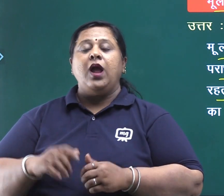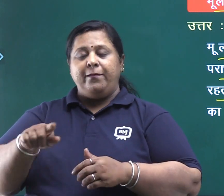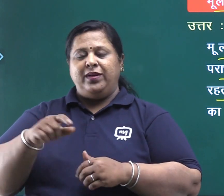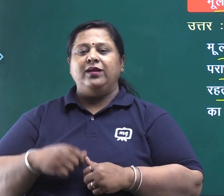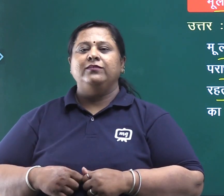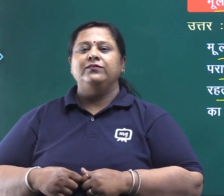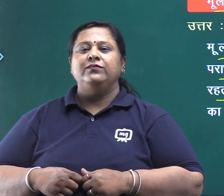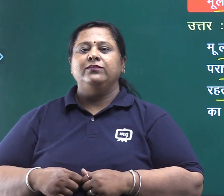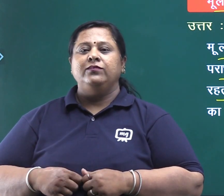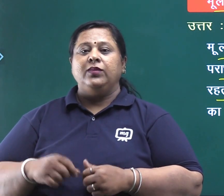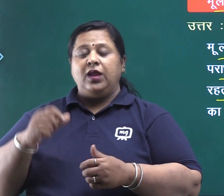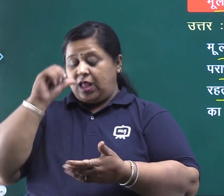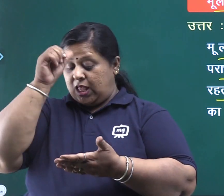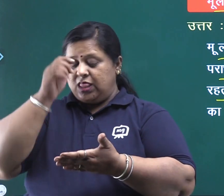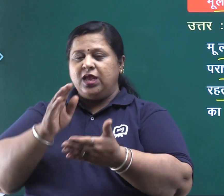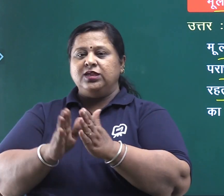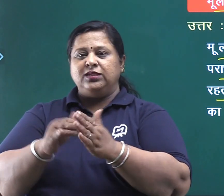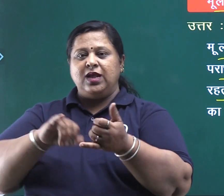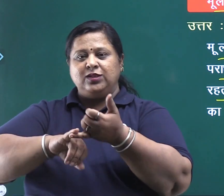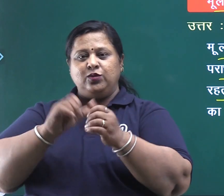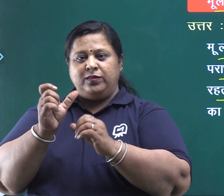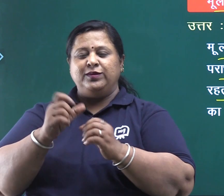अपनी हिंदी विषय की